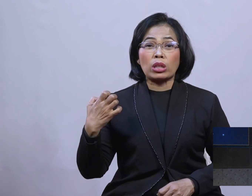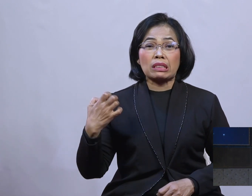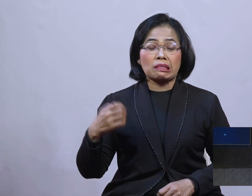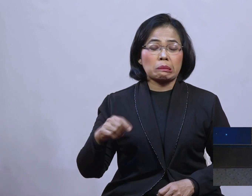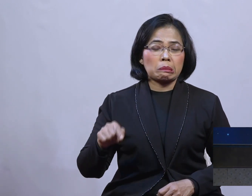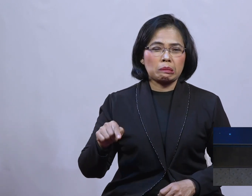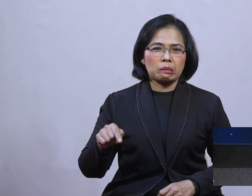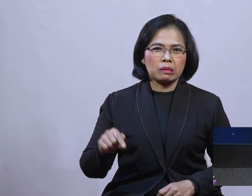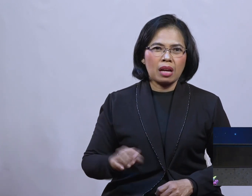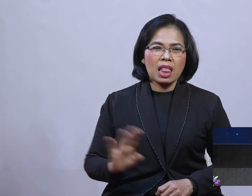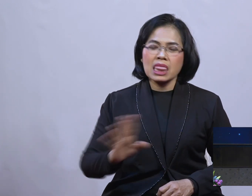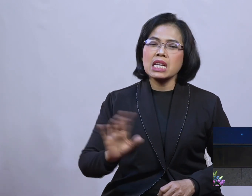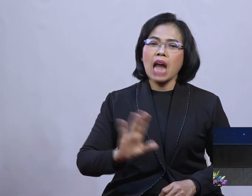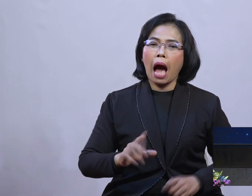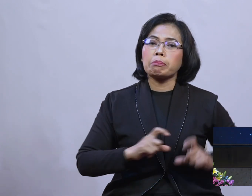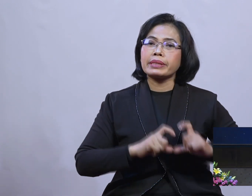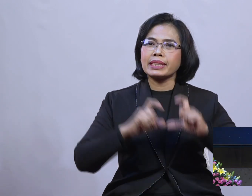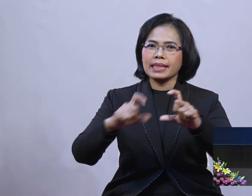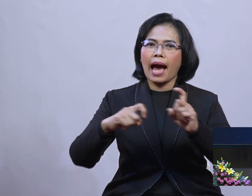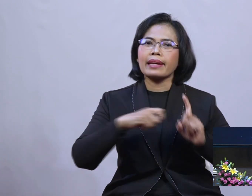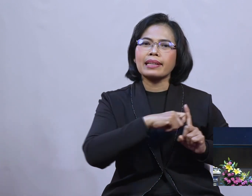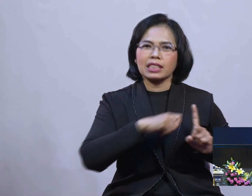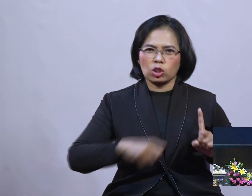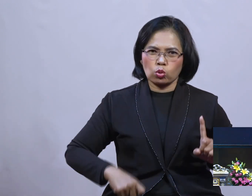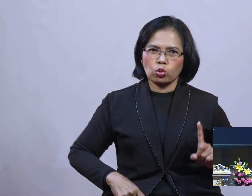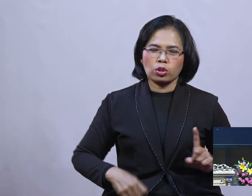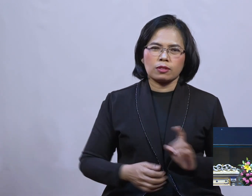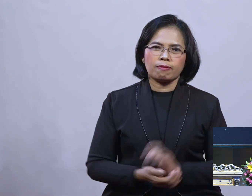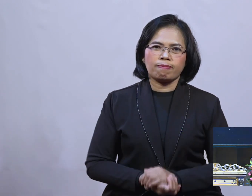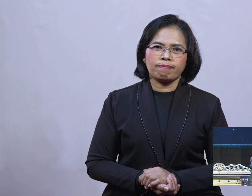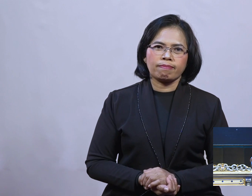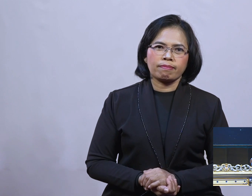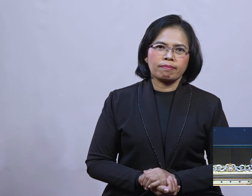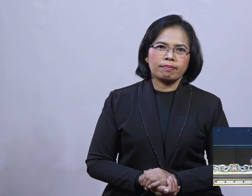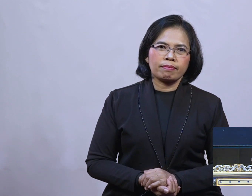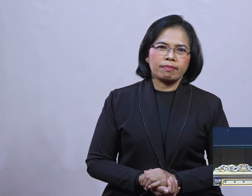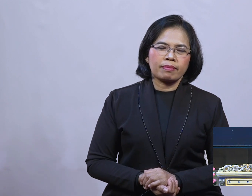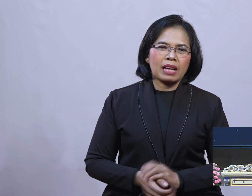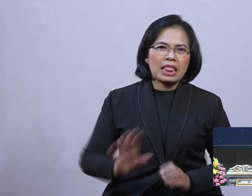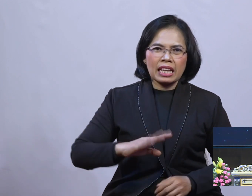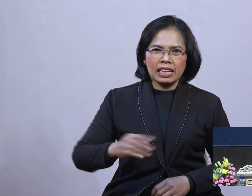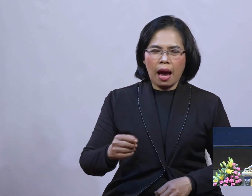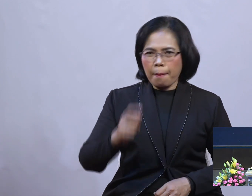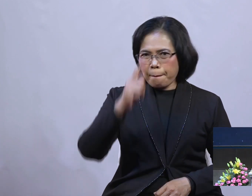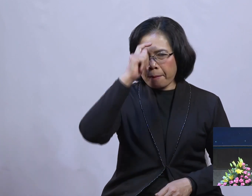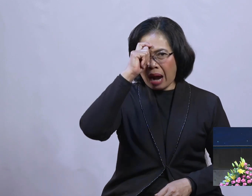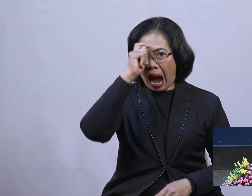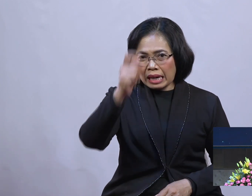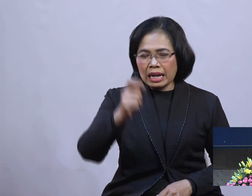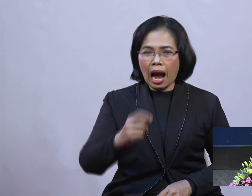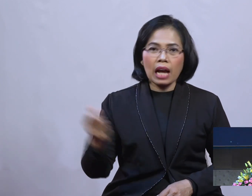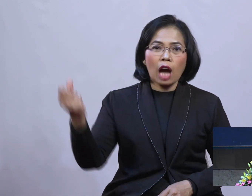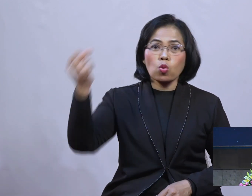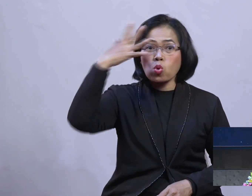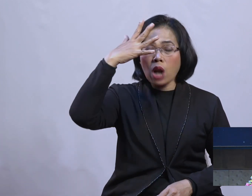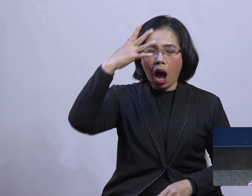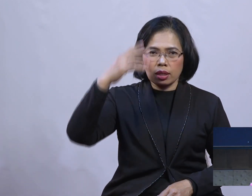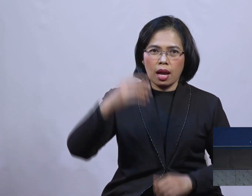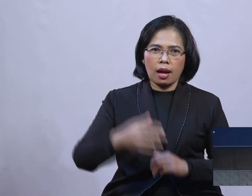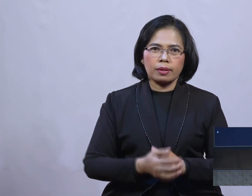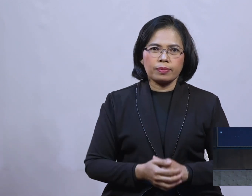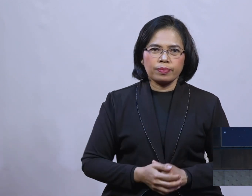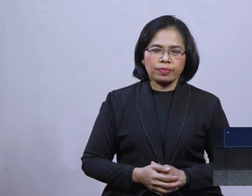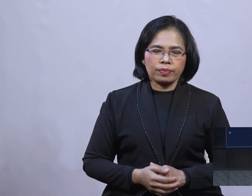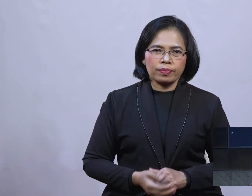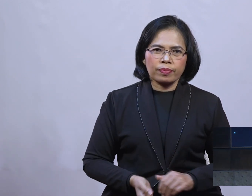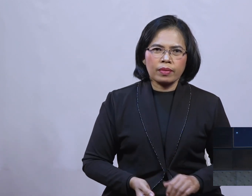nama dia tidak mencintai Kristus Hai tidak menghargai anugrahnya engkau boleh saja pergi ke gereja orang populer